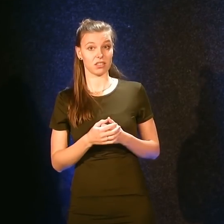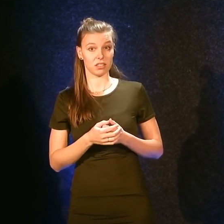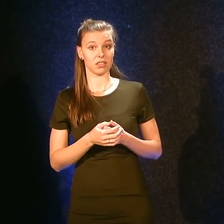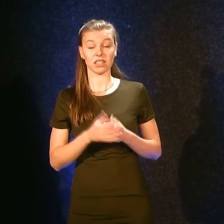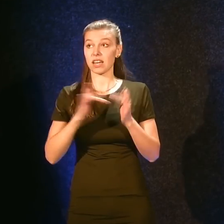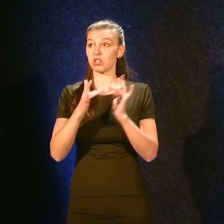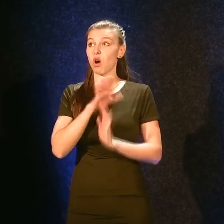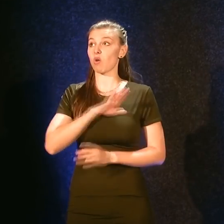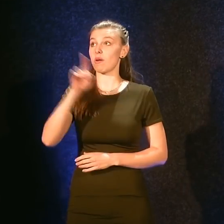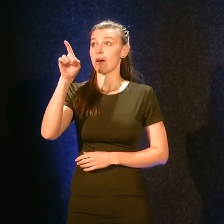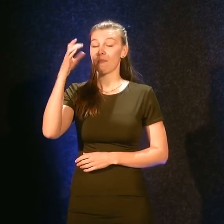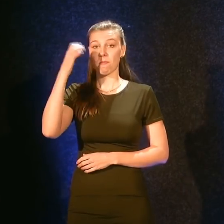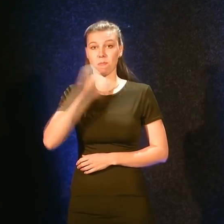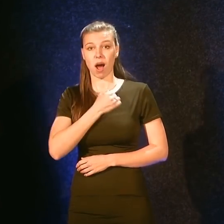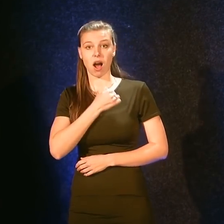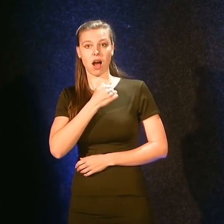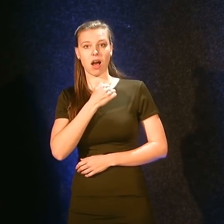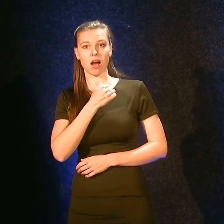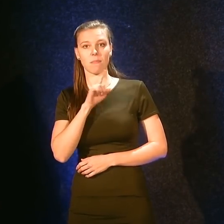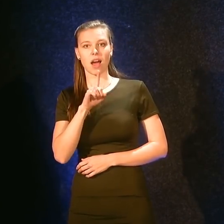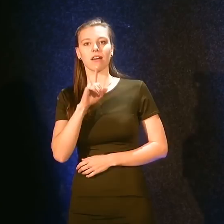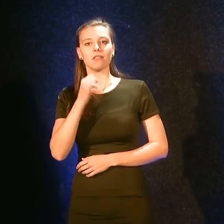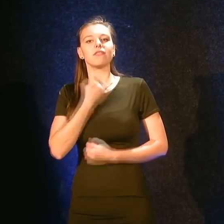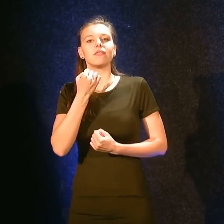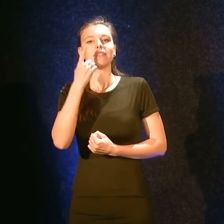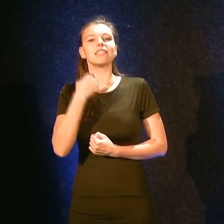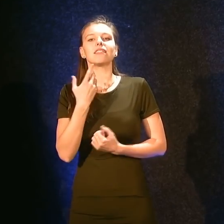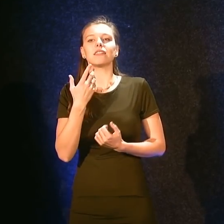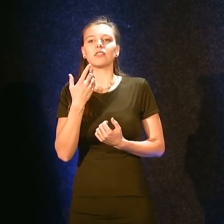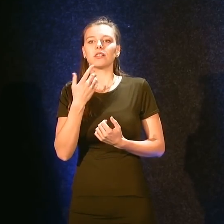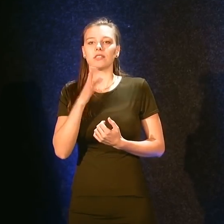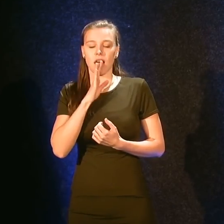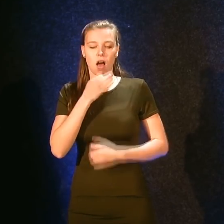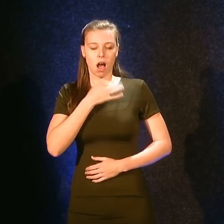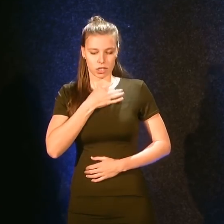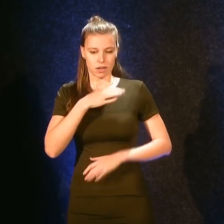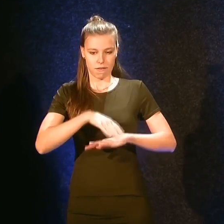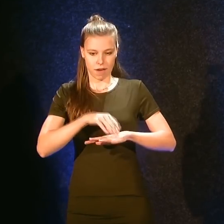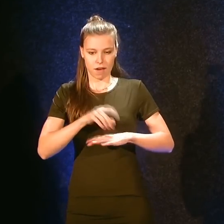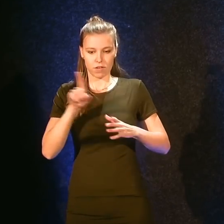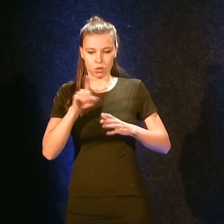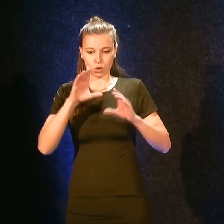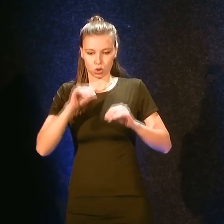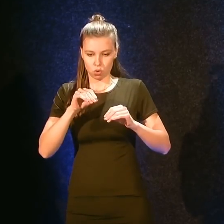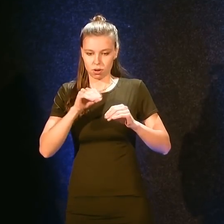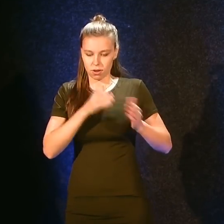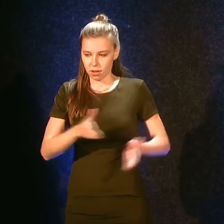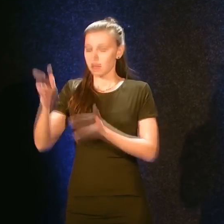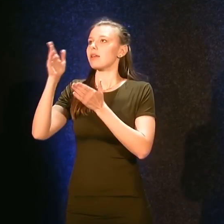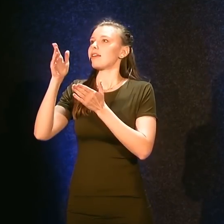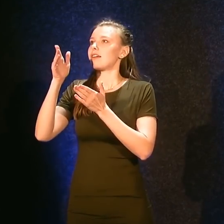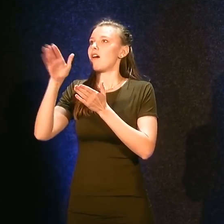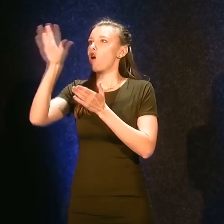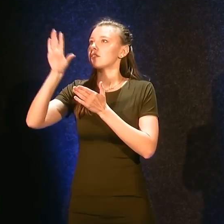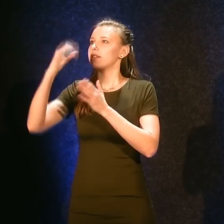Jezus was bang. Maar hij wist waar hij naartoe moest met zijn angst. Hij wist dat er een God was die hem droeg in die